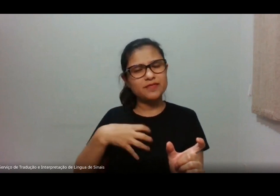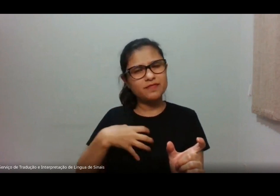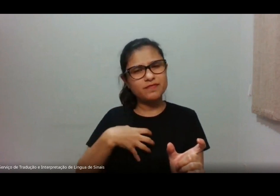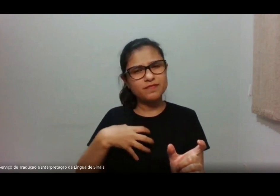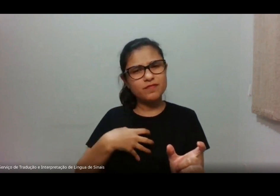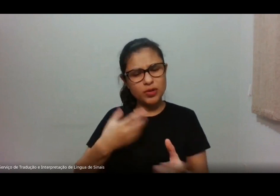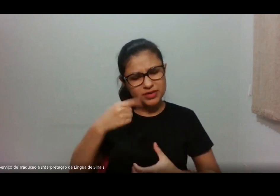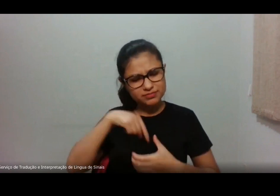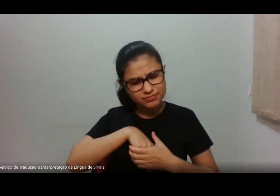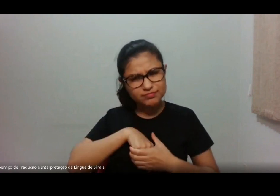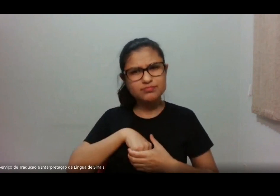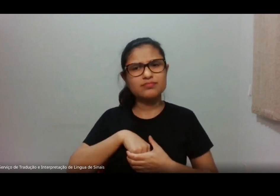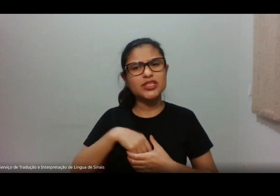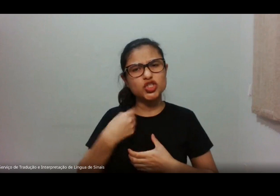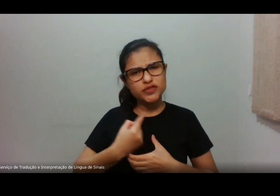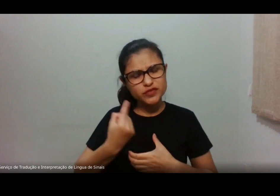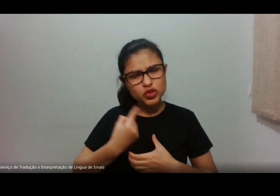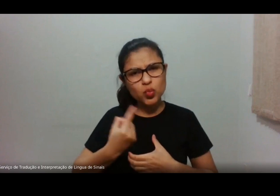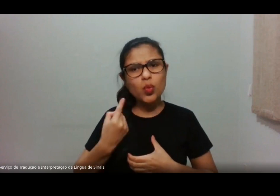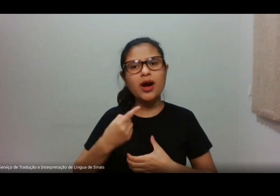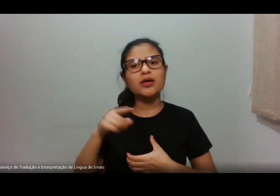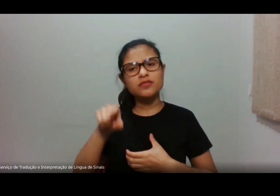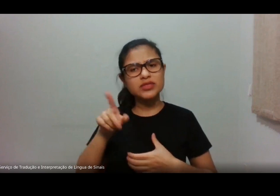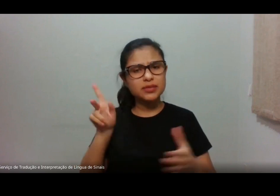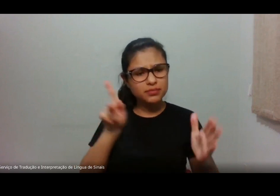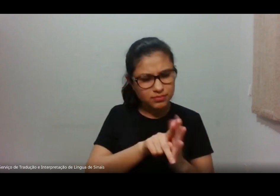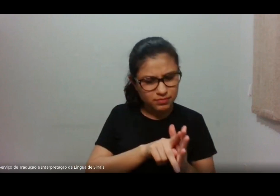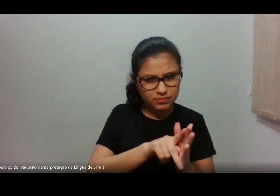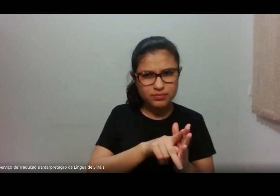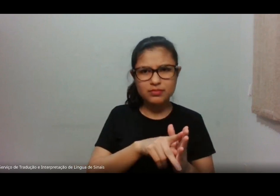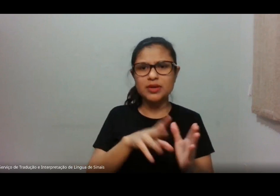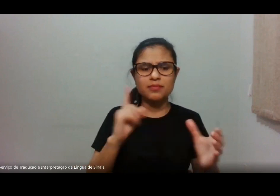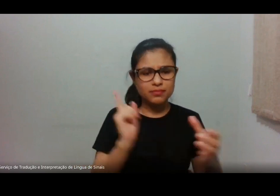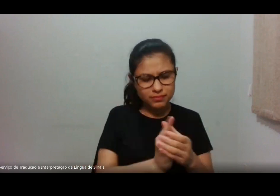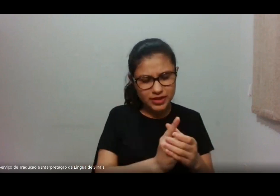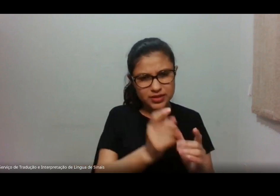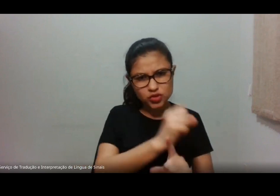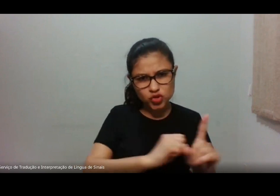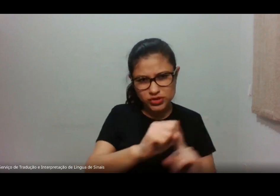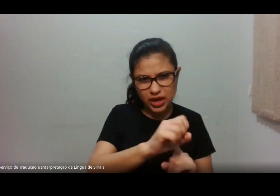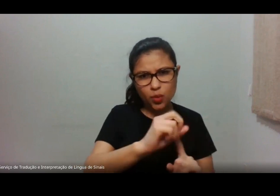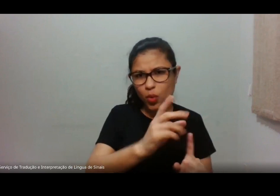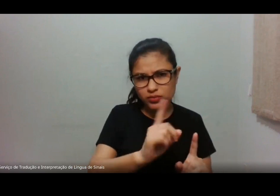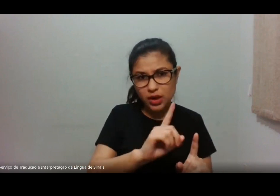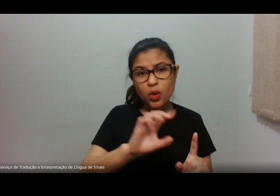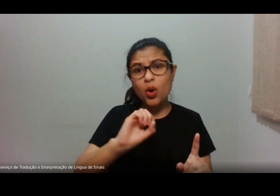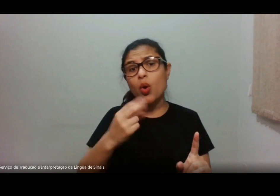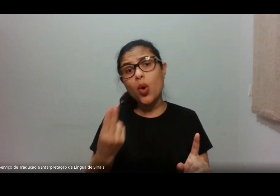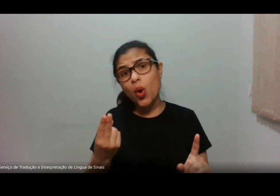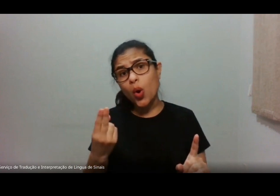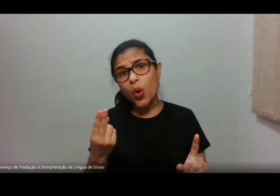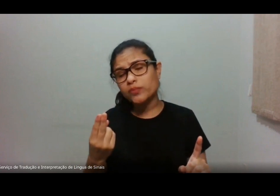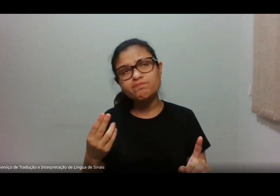de espírito, ou seja, a uma noção individual de pertencimento social ou não, ou independe desta